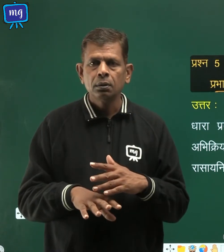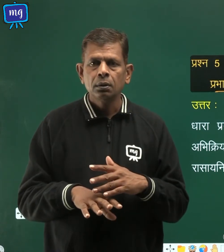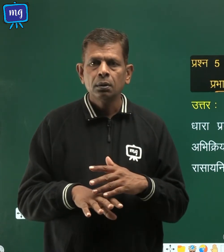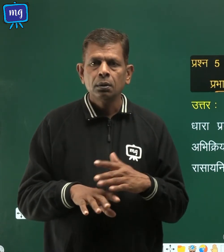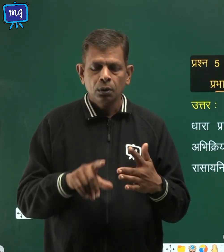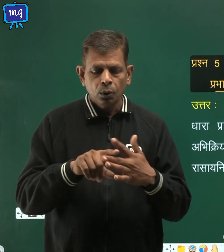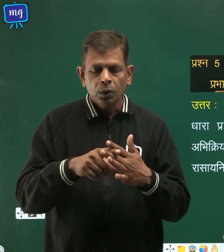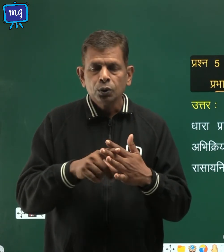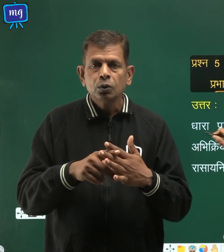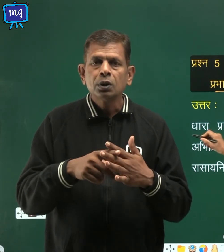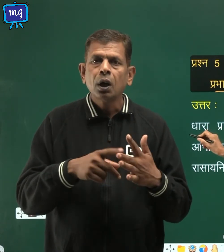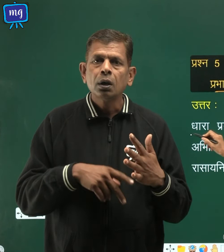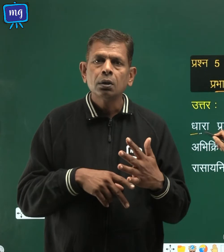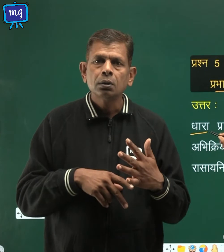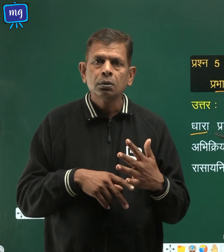विद्युत धारा